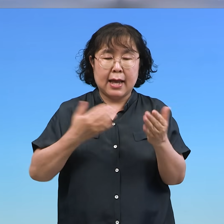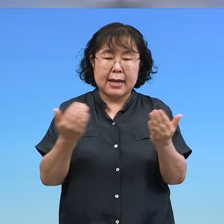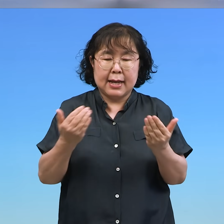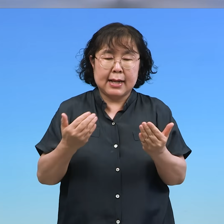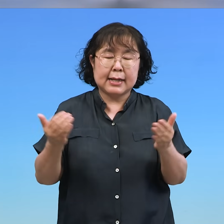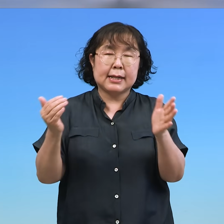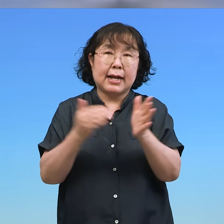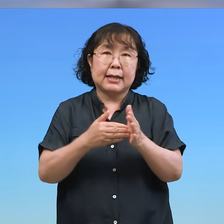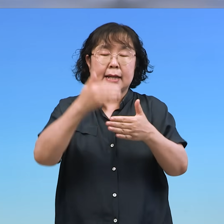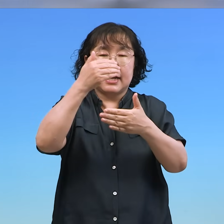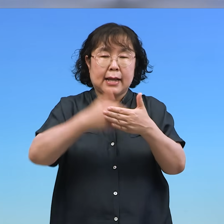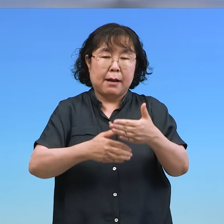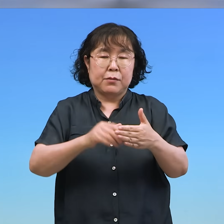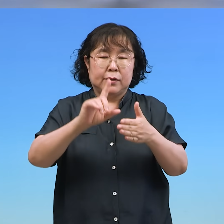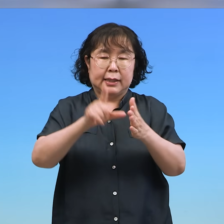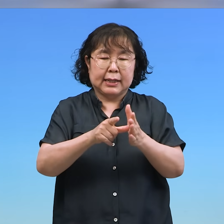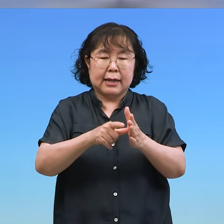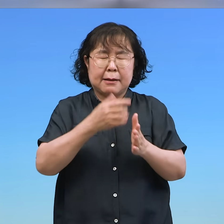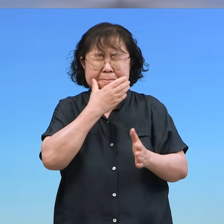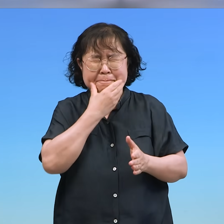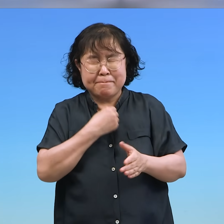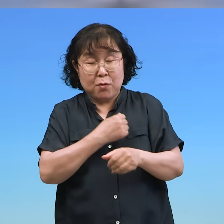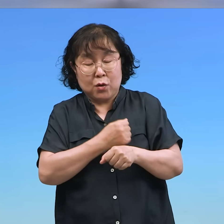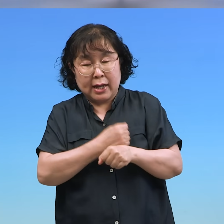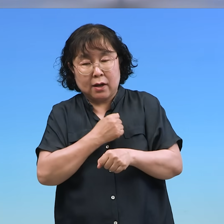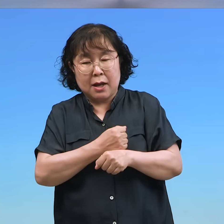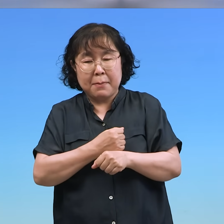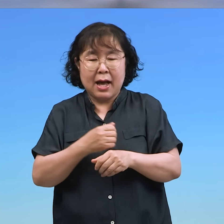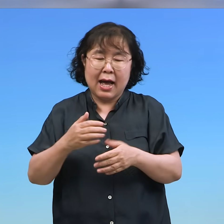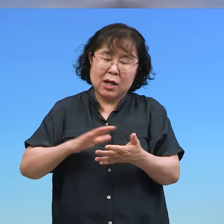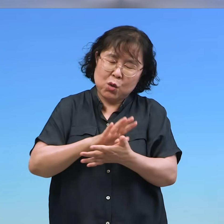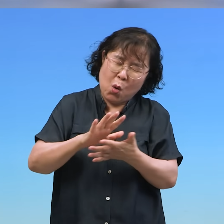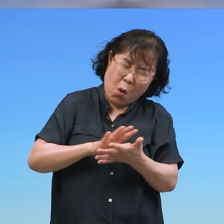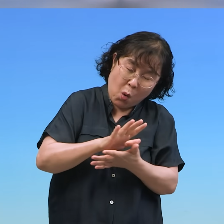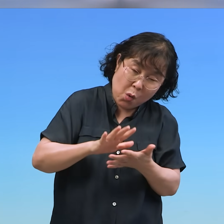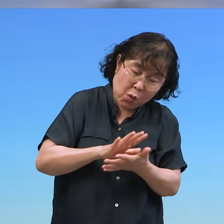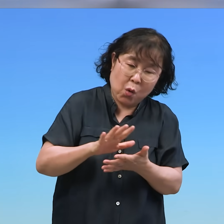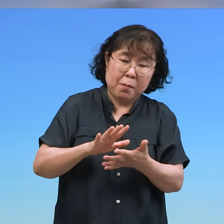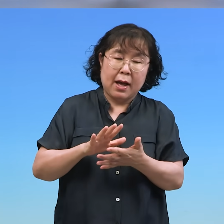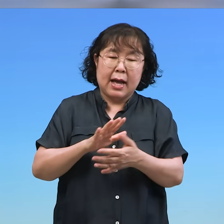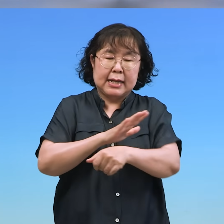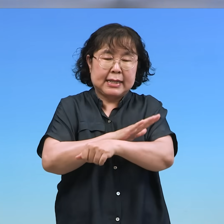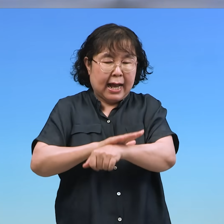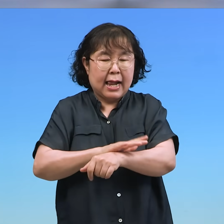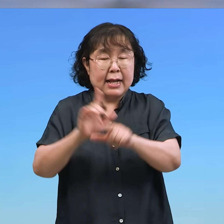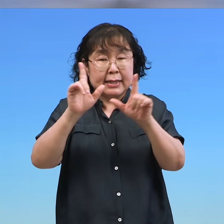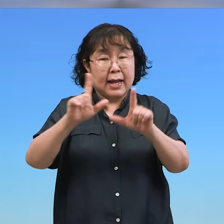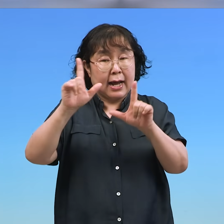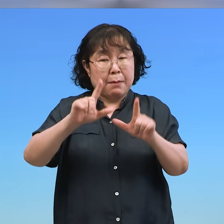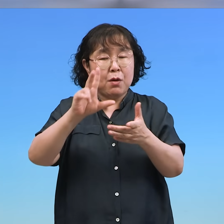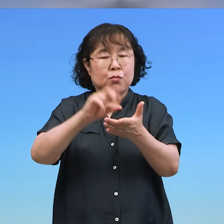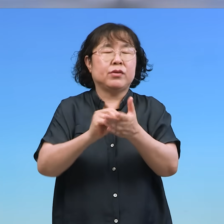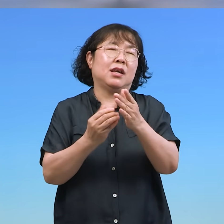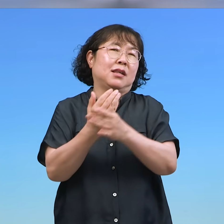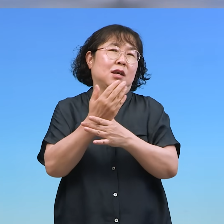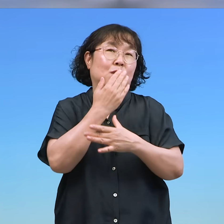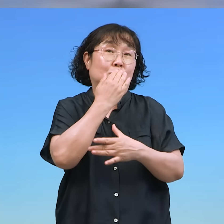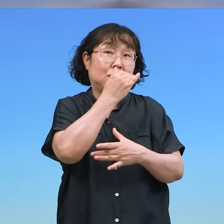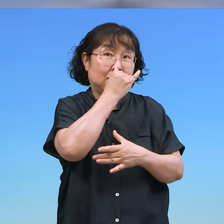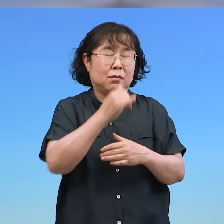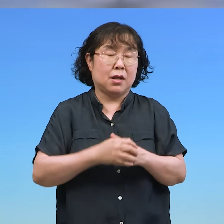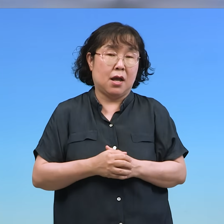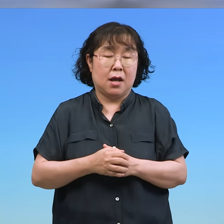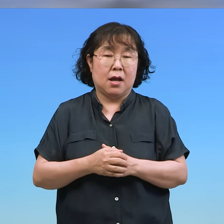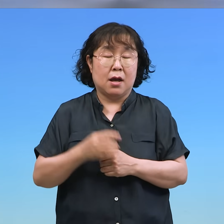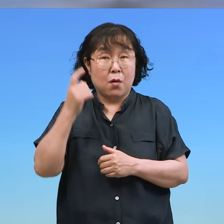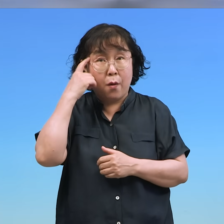나는 이제 남은 시간 너무 행복하게 지낼 거야. 그래가지고 그냥 골프 치러 다니고 너무나 즐겁게 잘 지내면 무슨 문제가